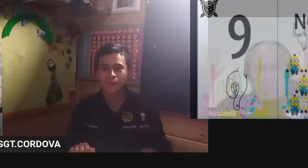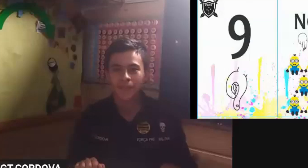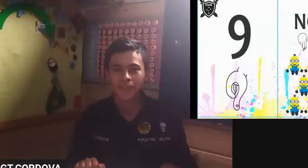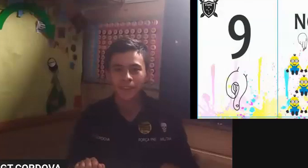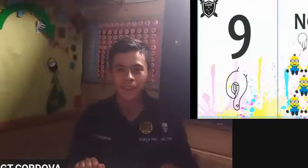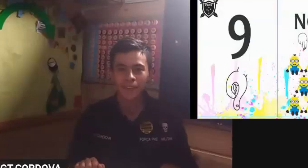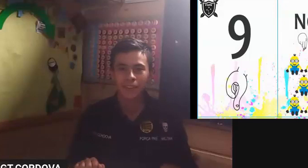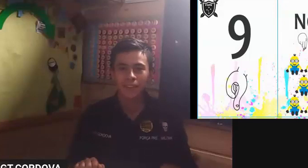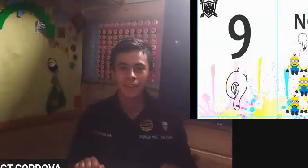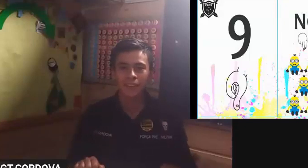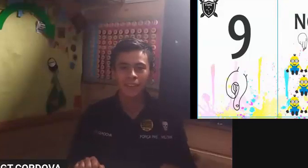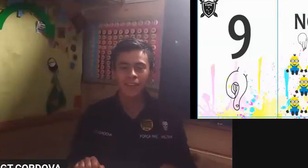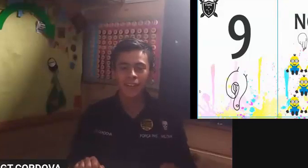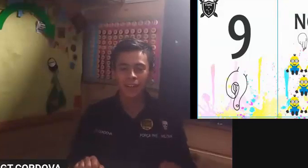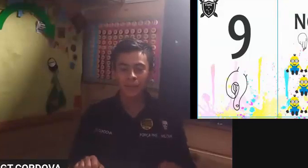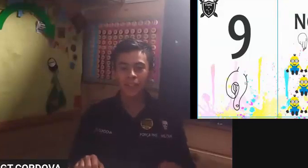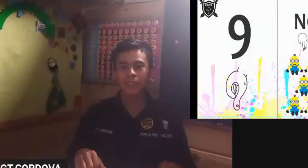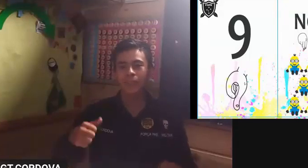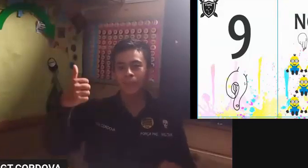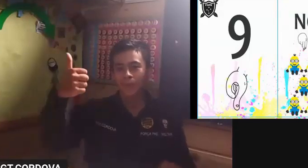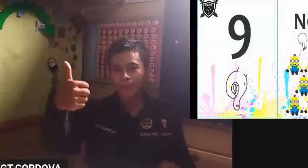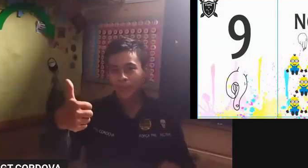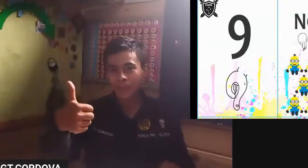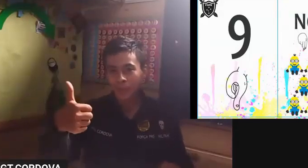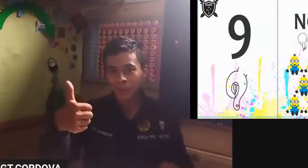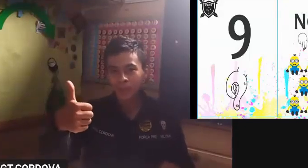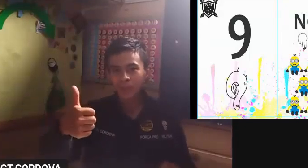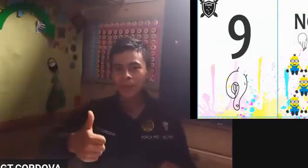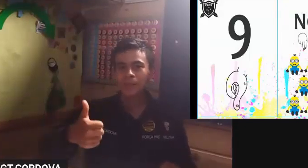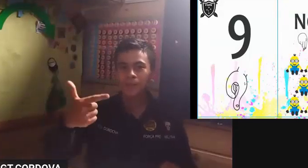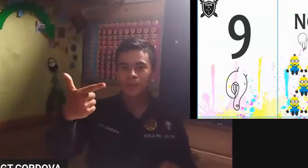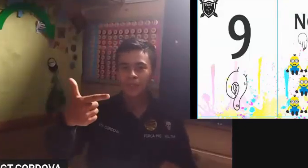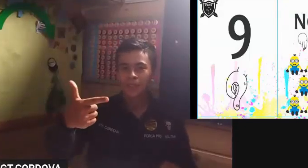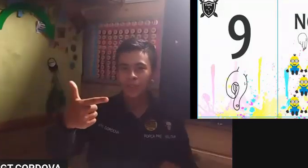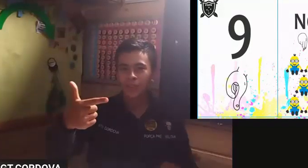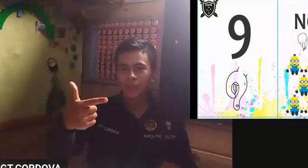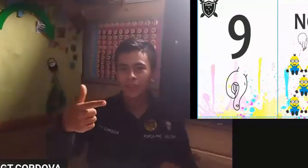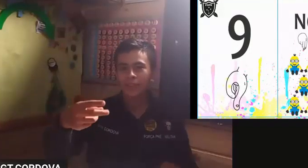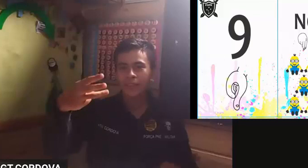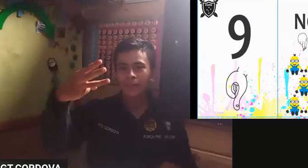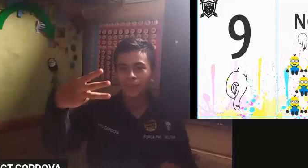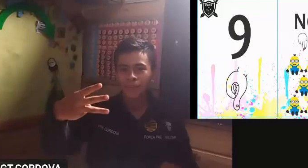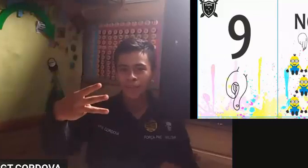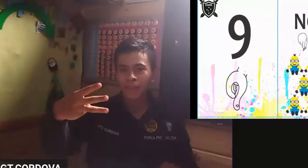Que legal. Então, recapitulando. 1, 2,